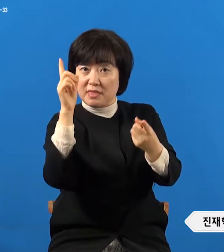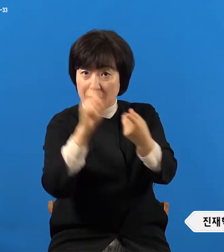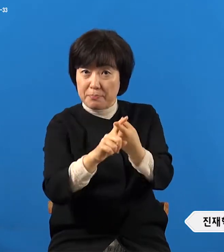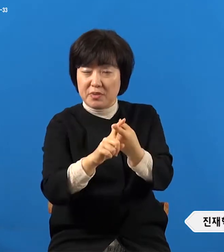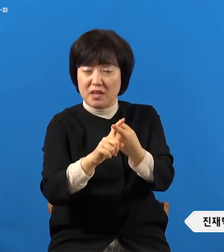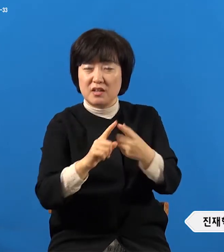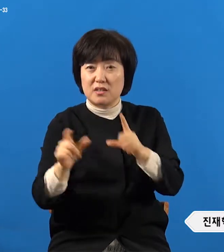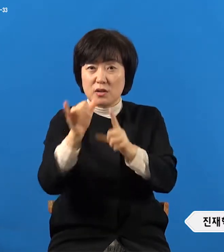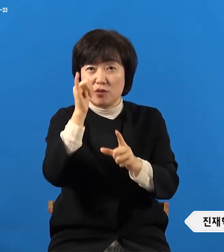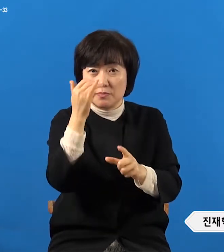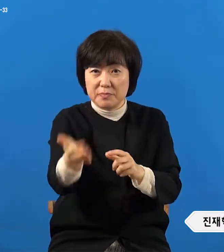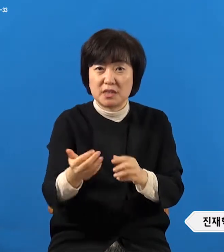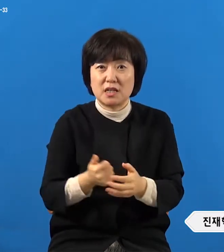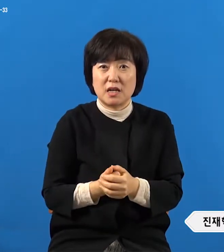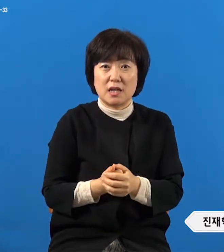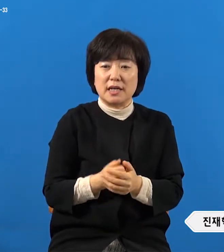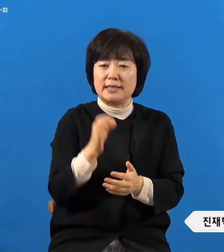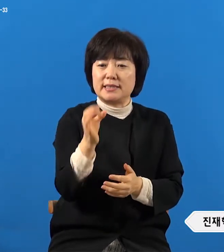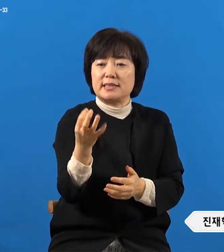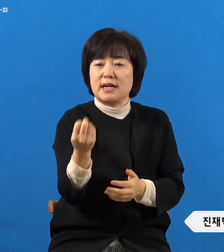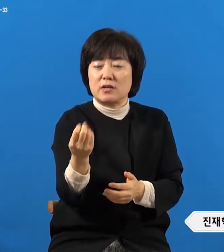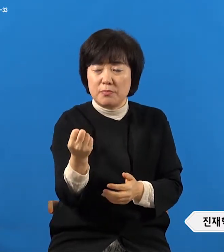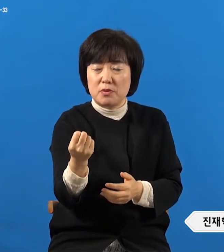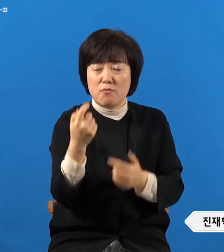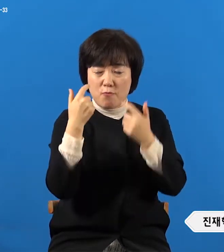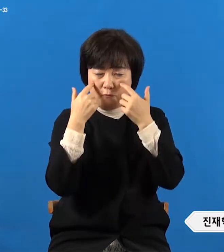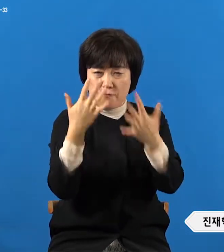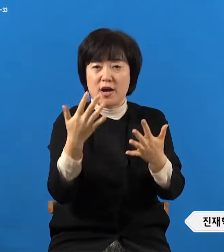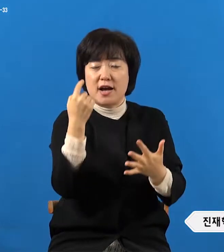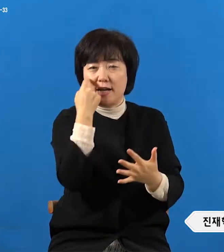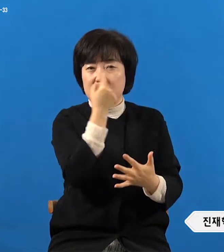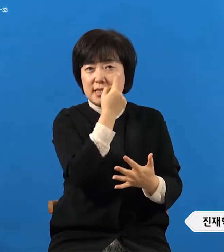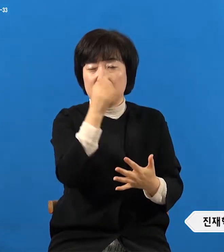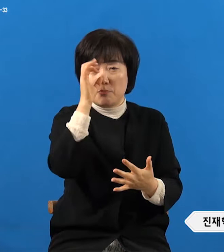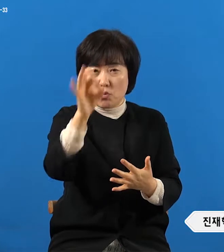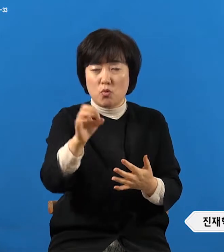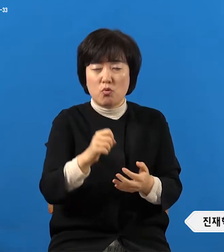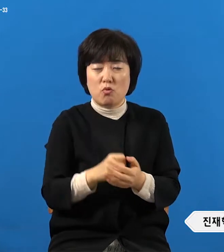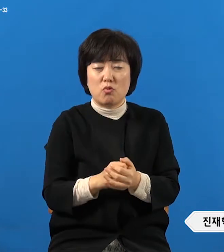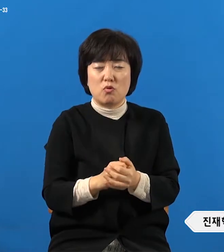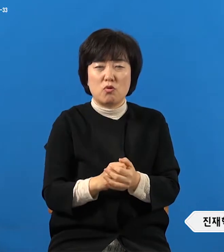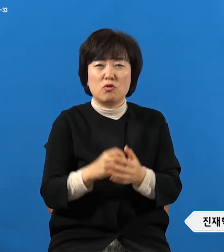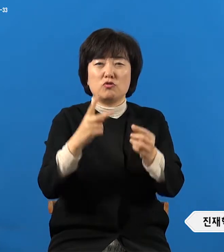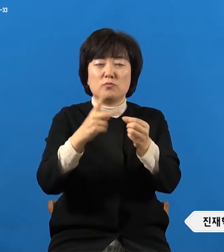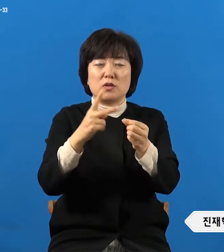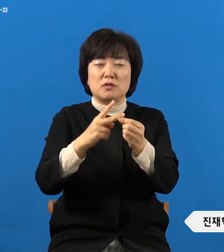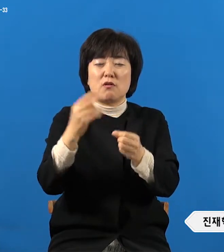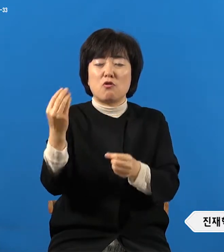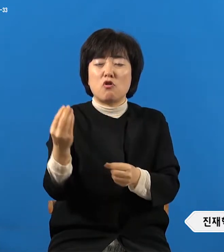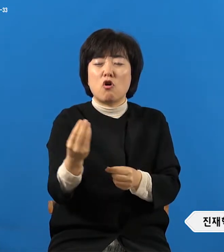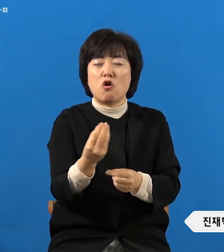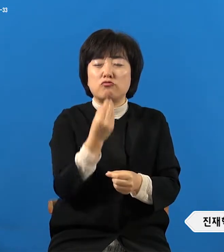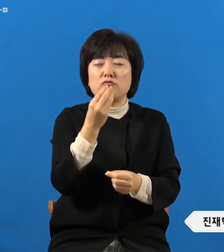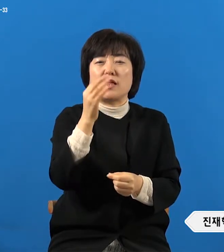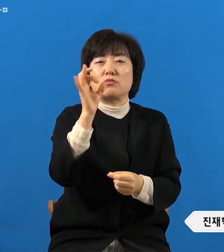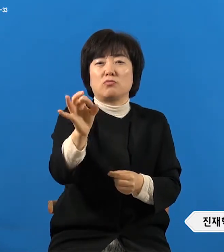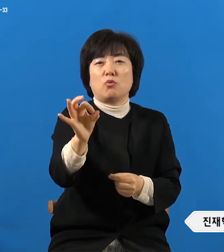가격표를 확인하라고 말씀하시고, 두 번째로 그 거룩한 비용을